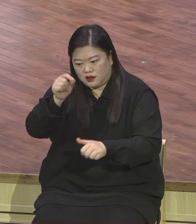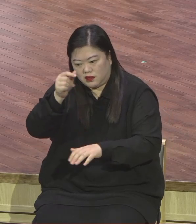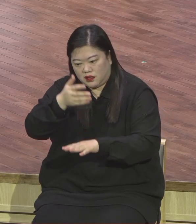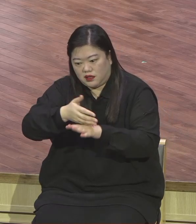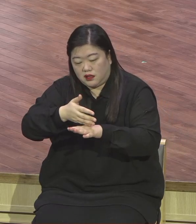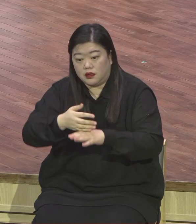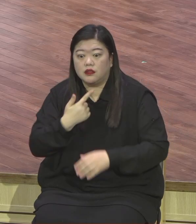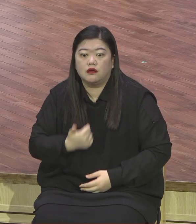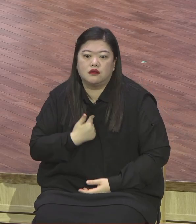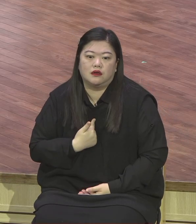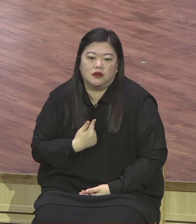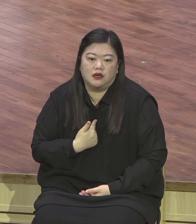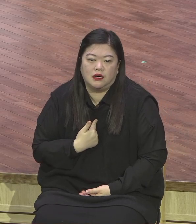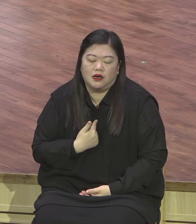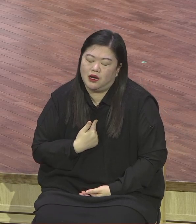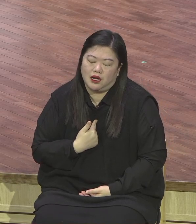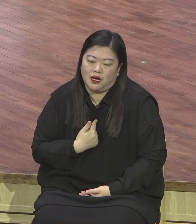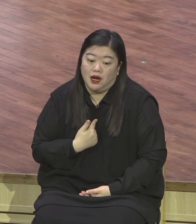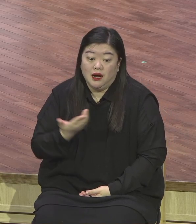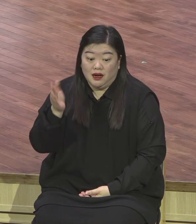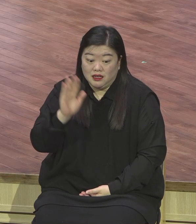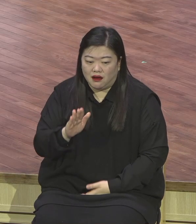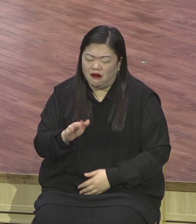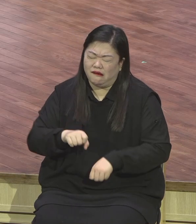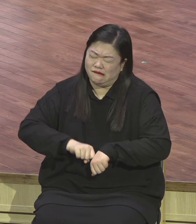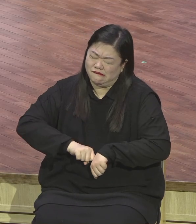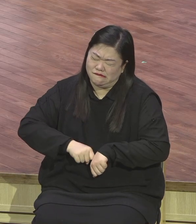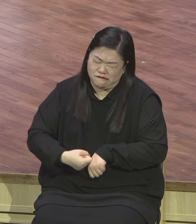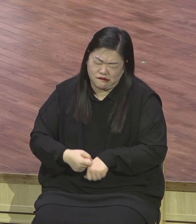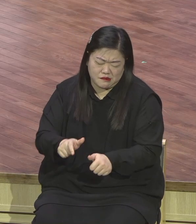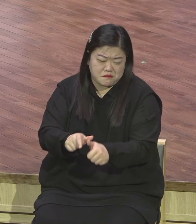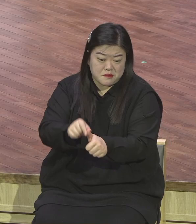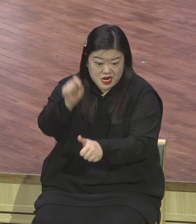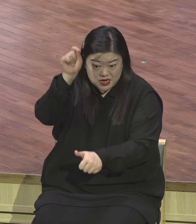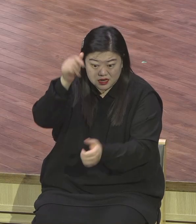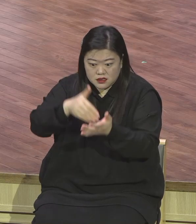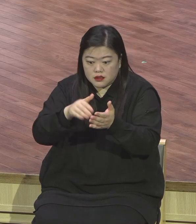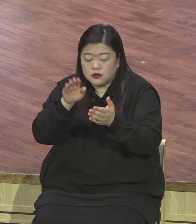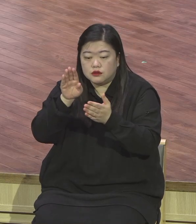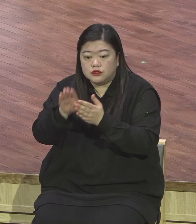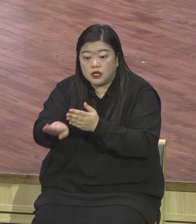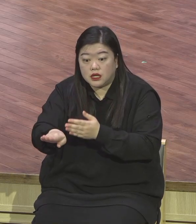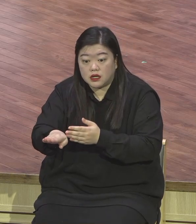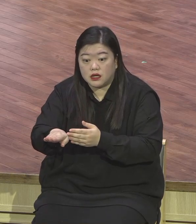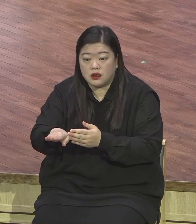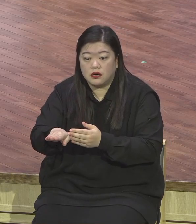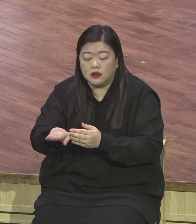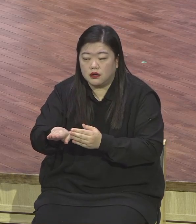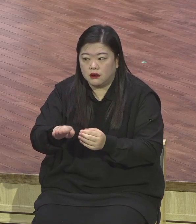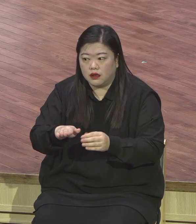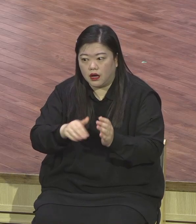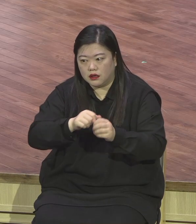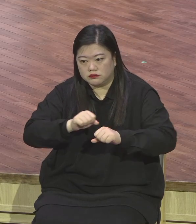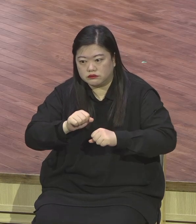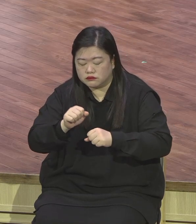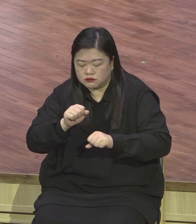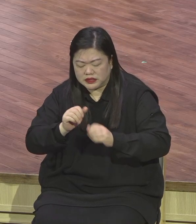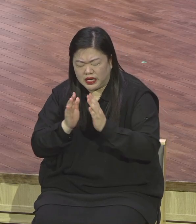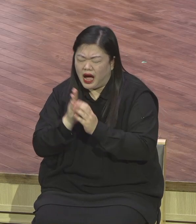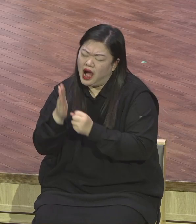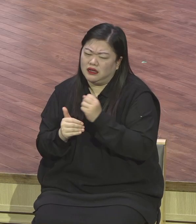그렇게 완전히 그렇게 변하십니다 완벽한 자격을 갖추고 수입받는 사람이